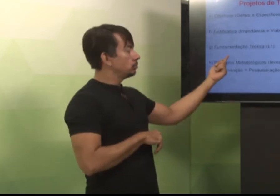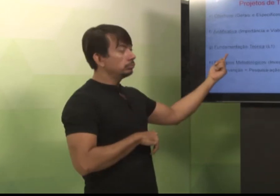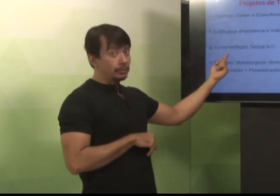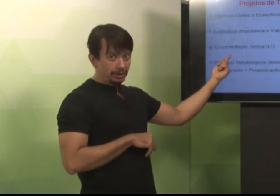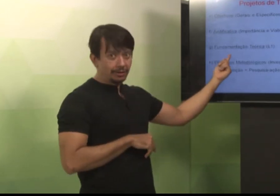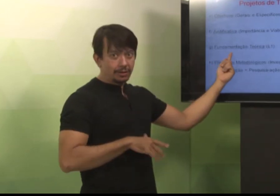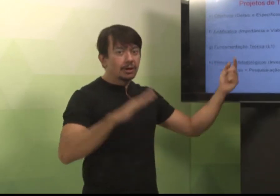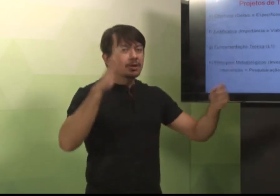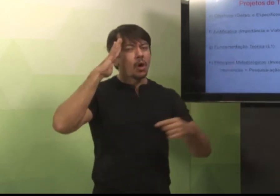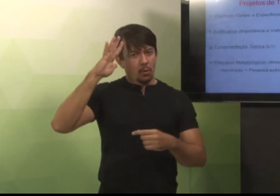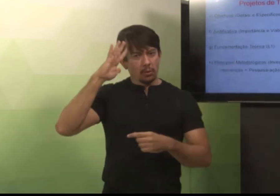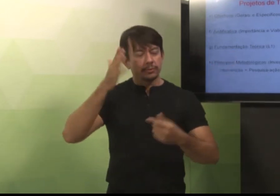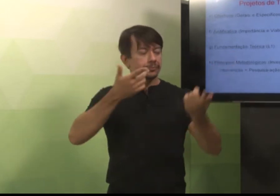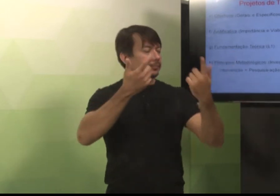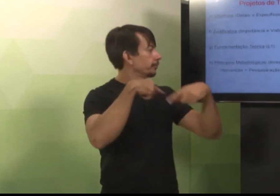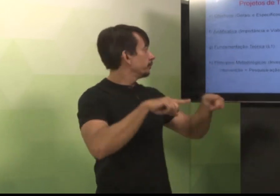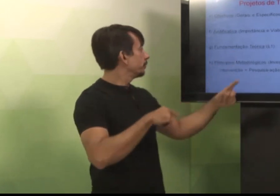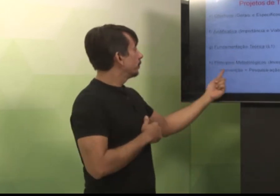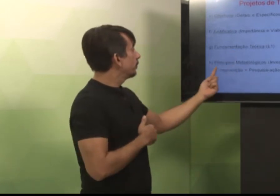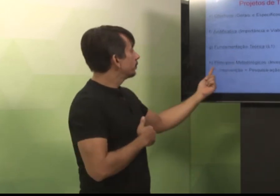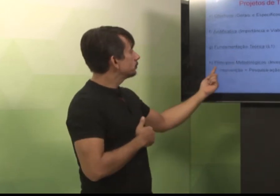sua pesquisa. Será a fundamentação teórica.